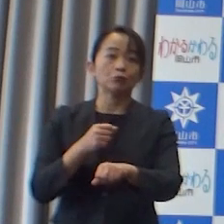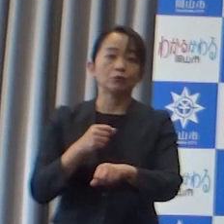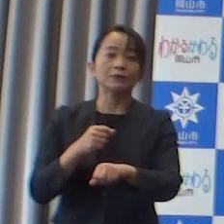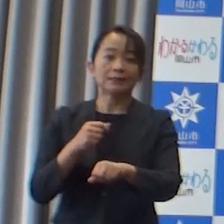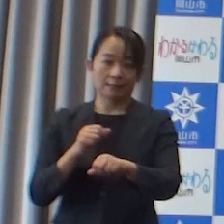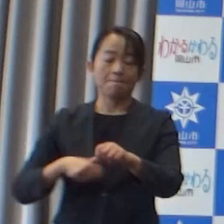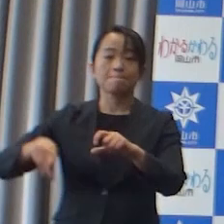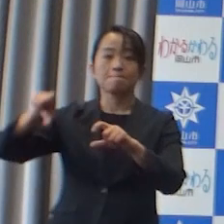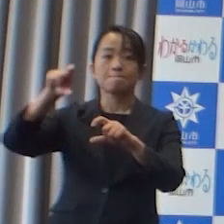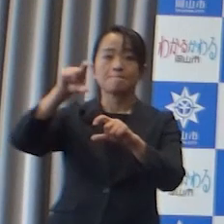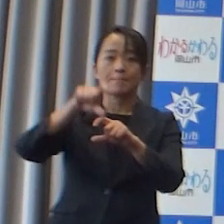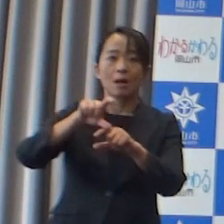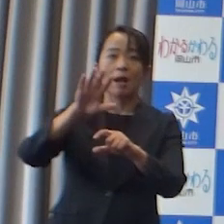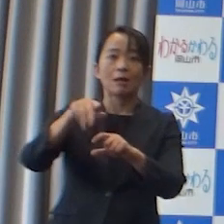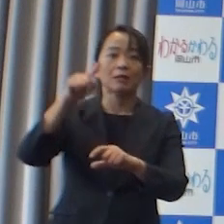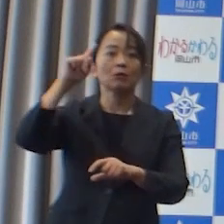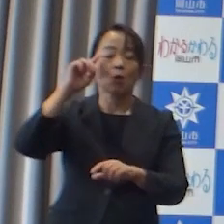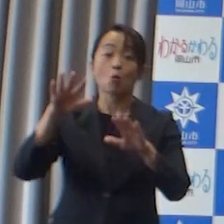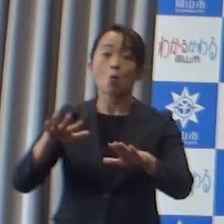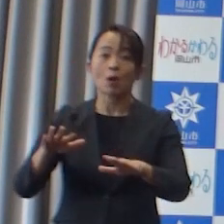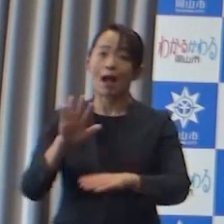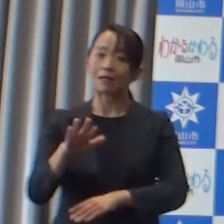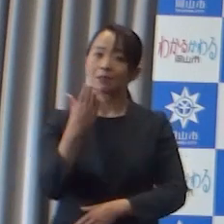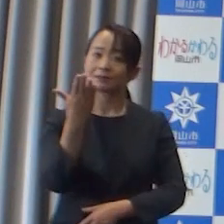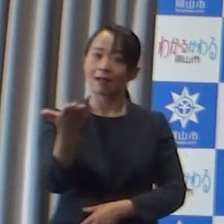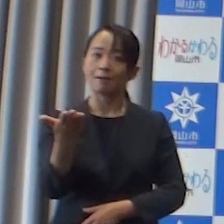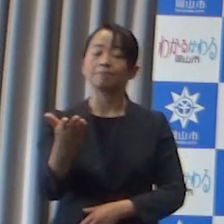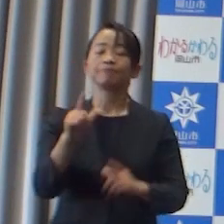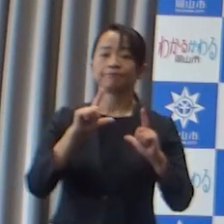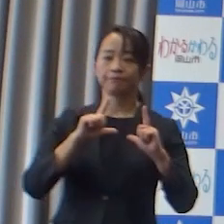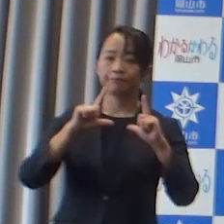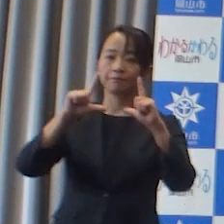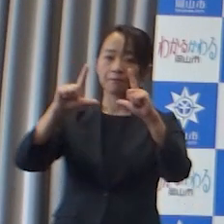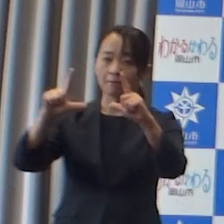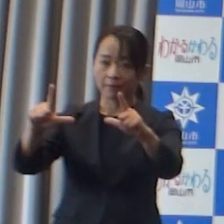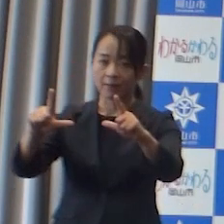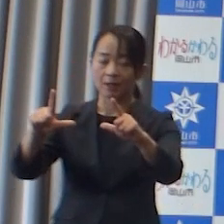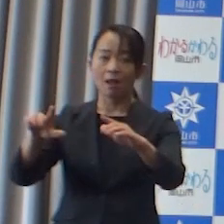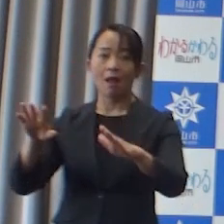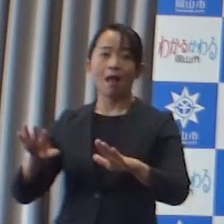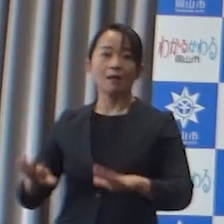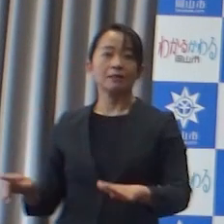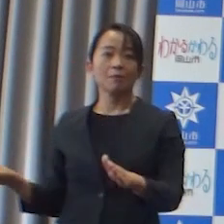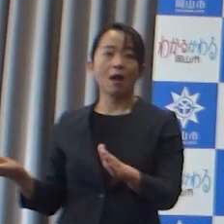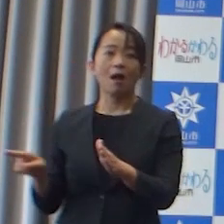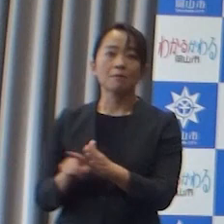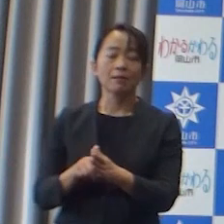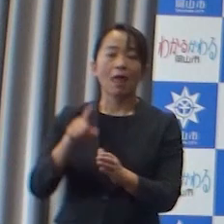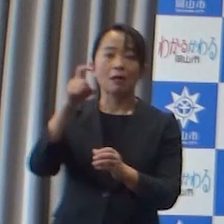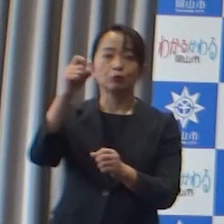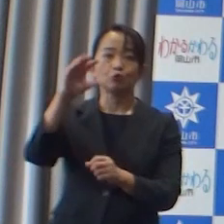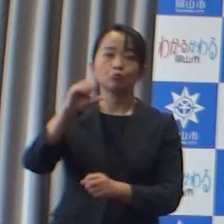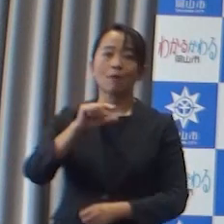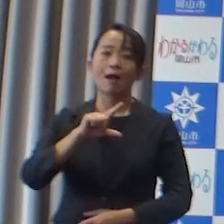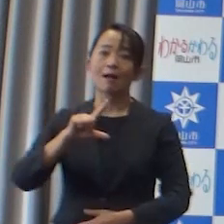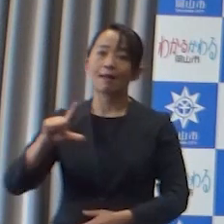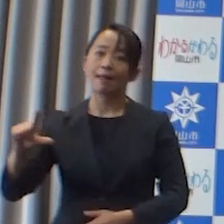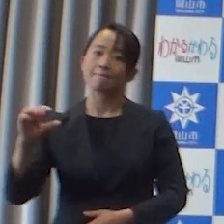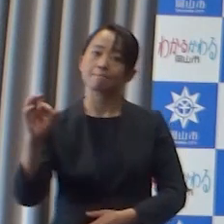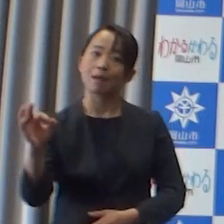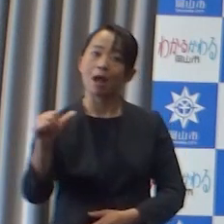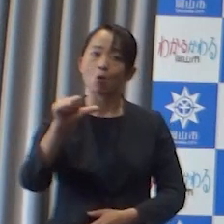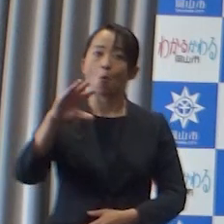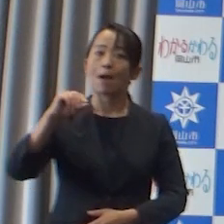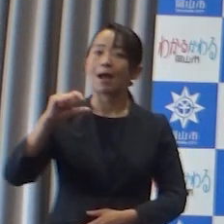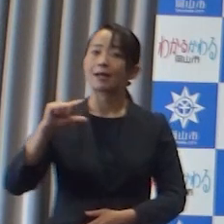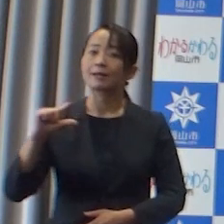今回、その上乗せ分というのはあるんでしょうか。 ですね、今まで10万円とか5万円とかね、やら